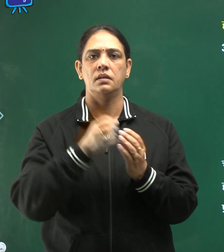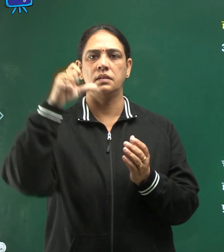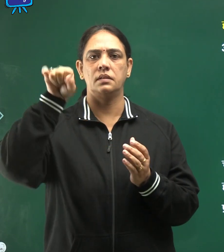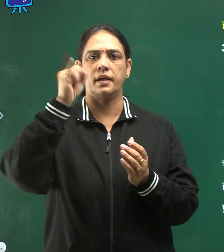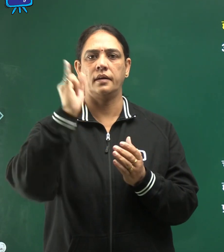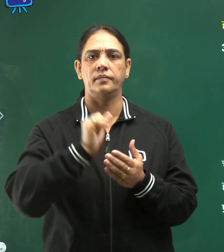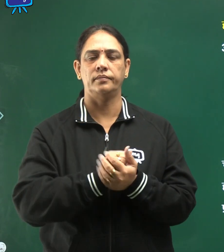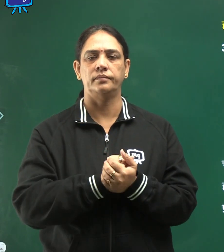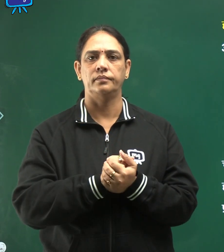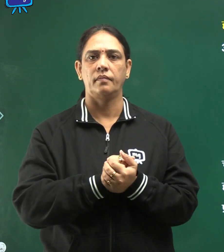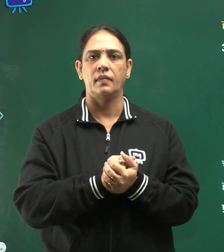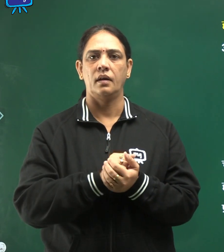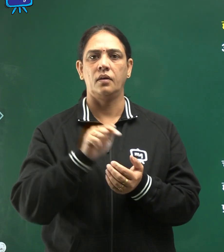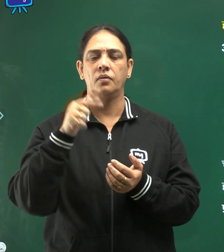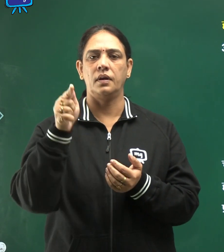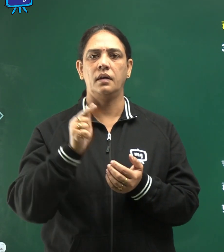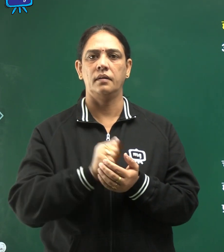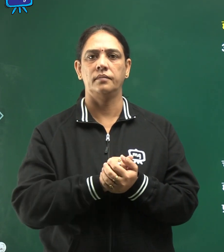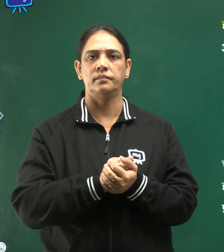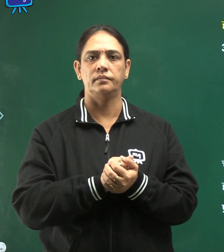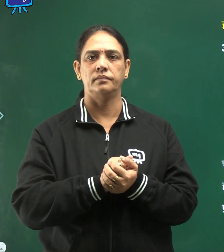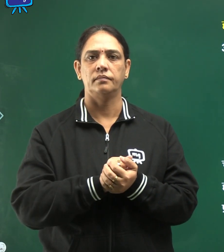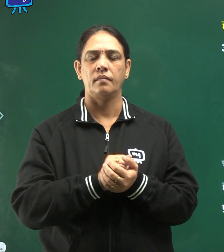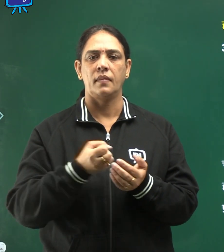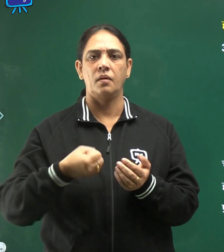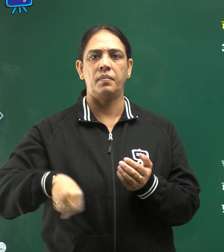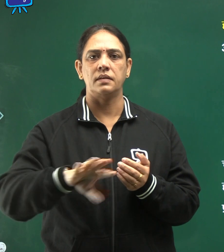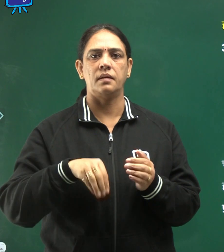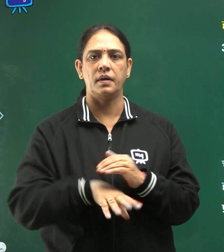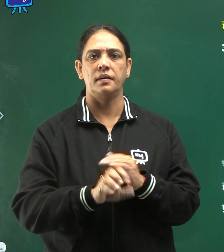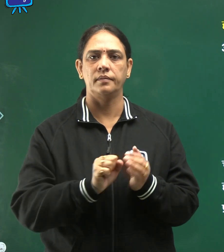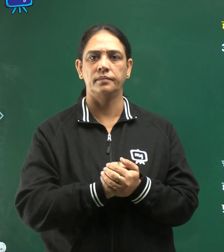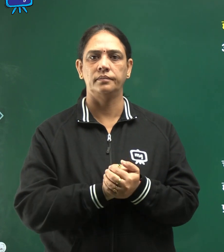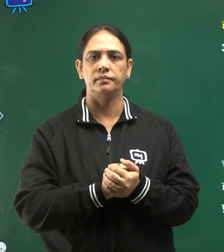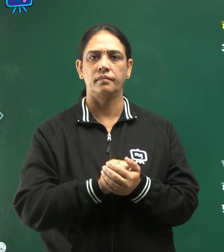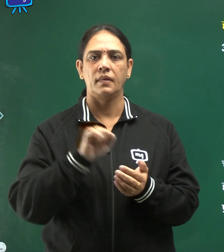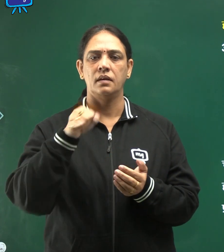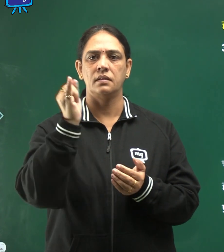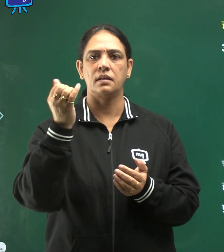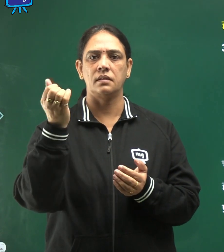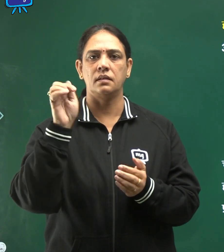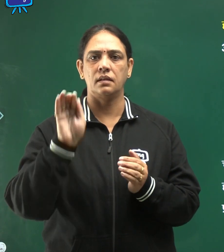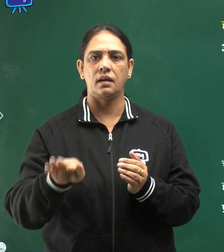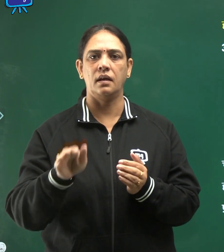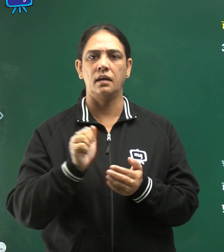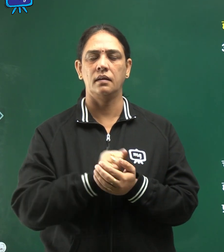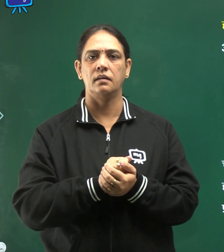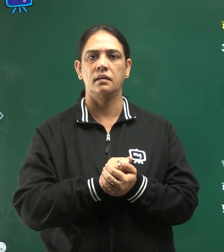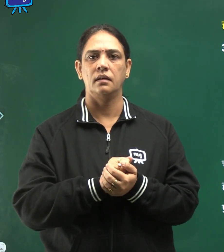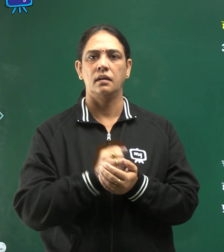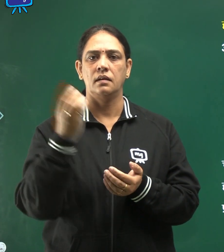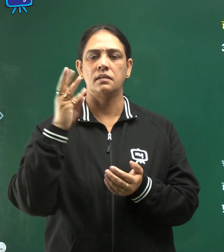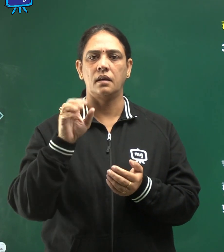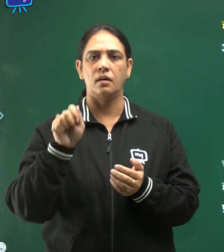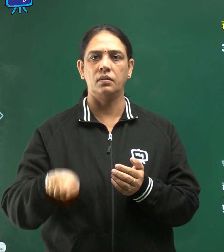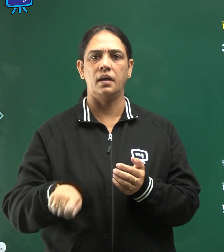चूँकि पासे में 6 तक ही अंक